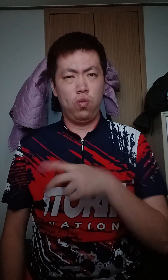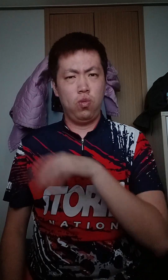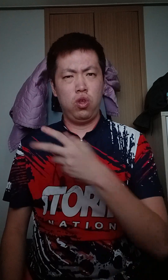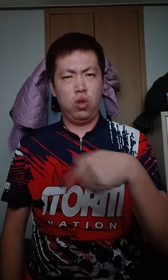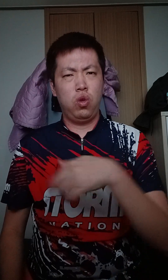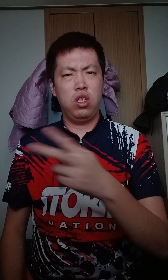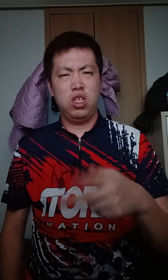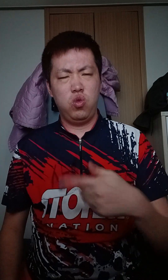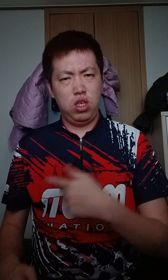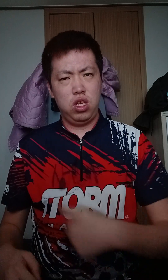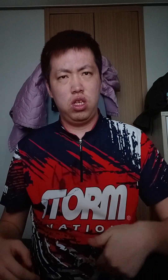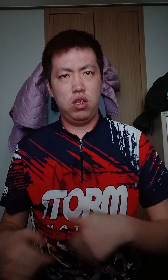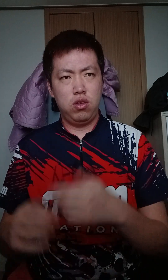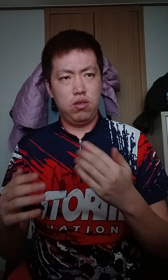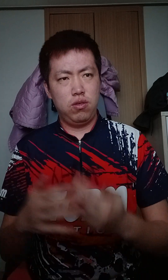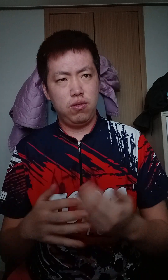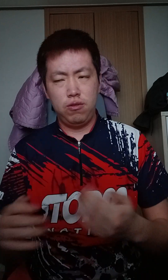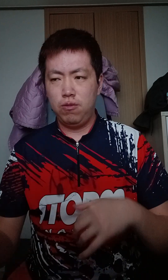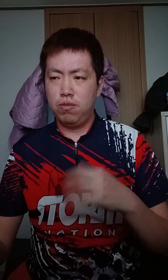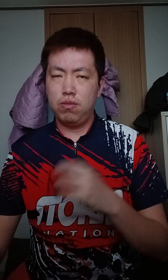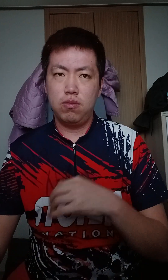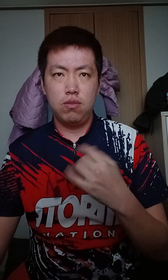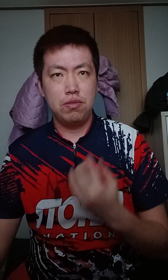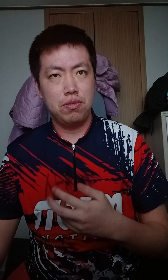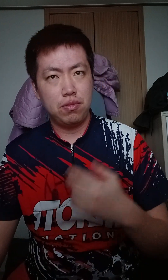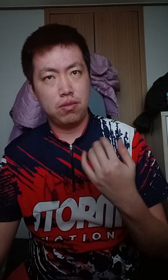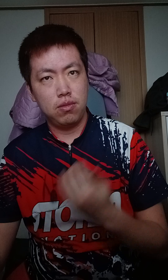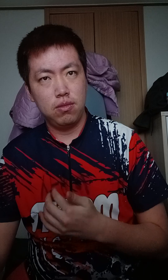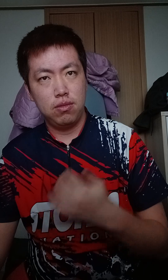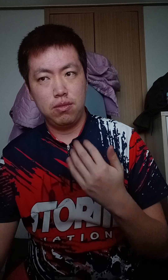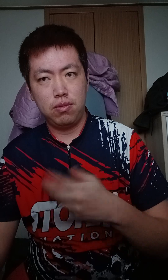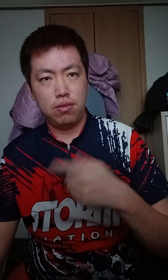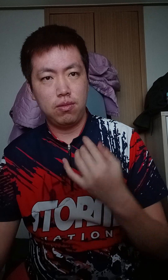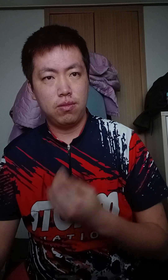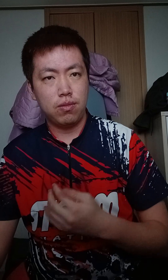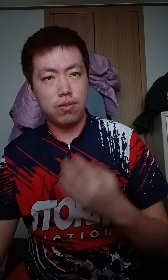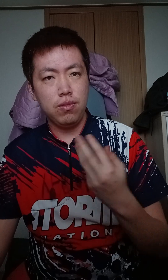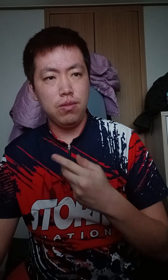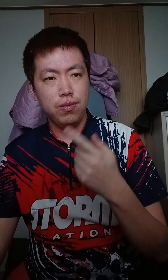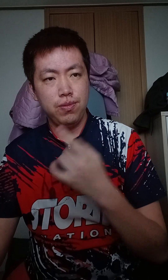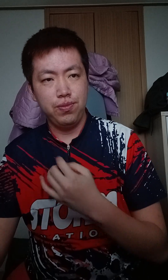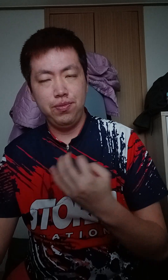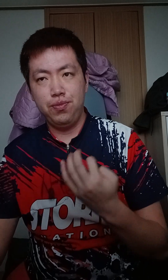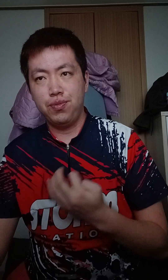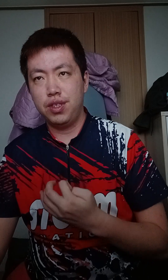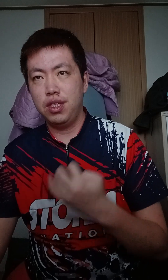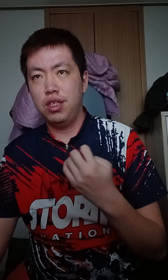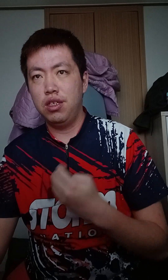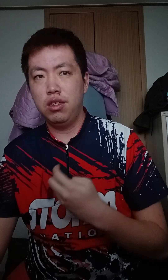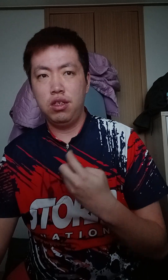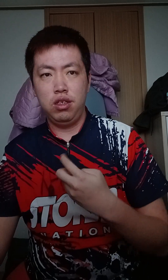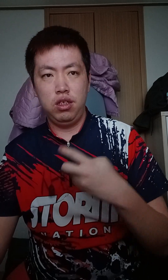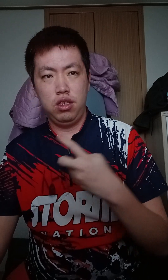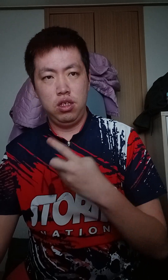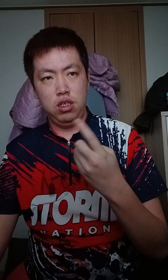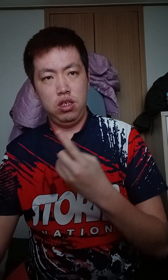공중화장실 등에 관한 법률상에는 과태료를 부과 징수하도록은 돼 있으나 부과 기준이 사실 마련되어 있지 않은